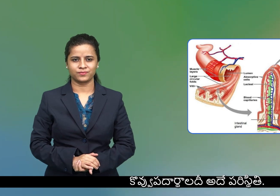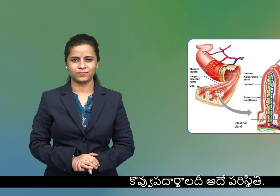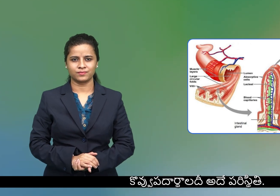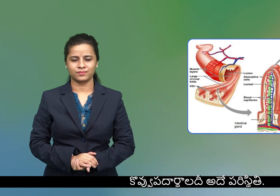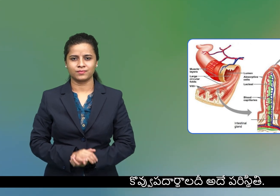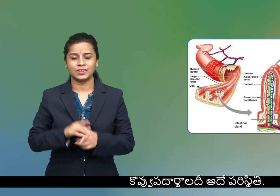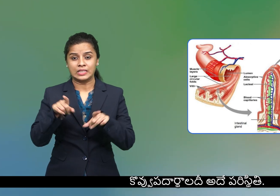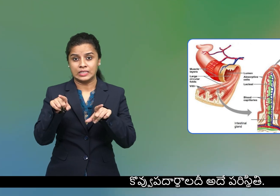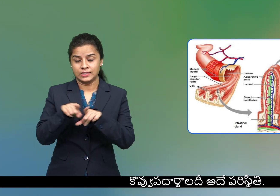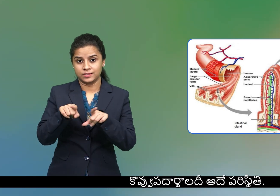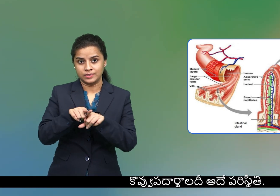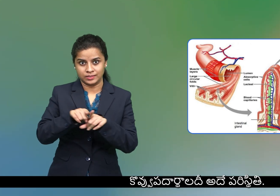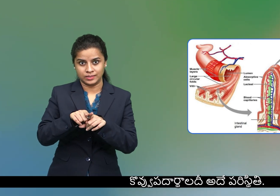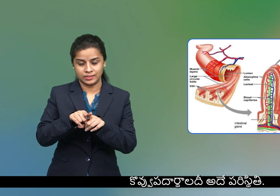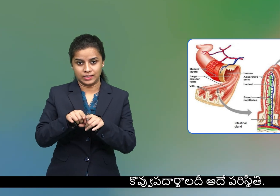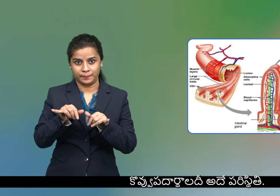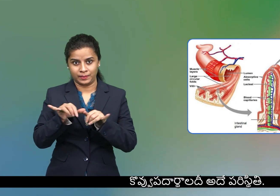కొవ్వు పదార్థాలది అదే పరిస్థితి.